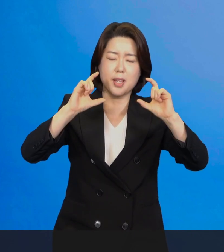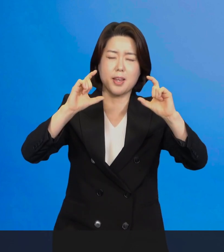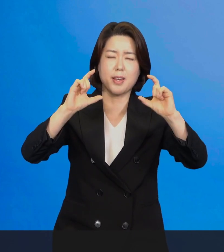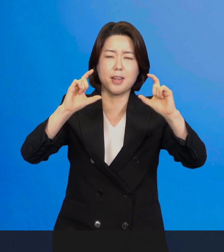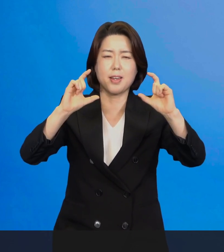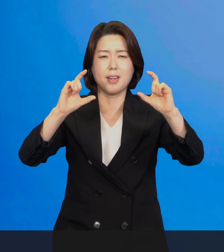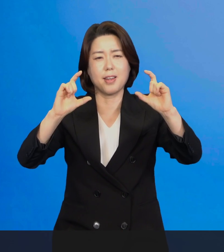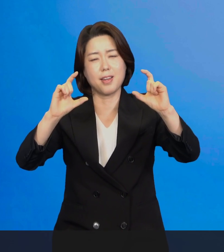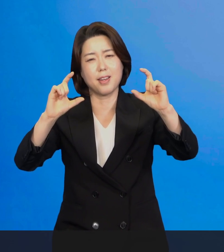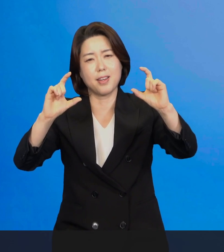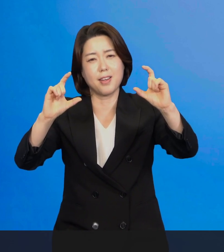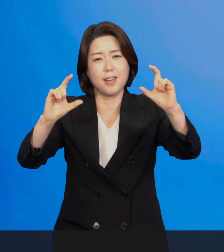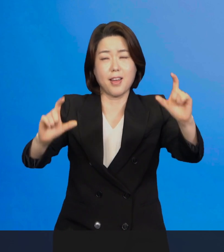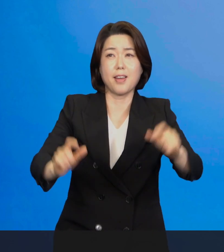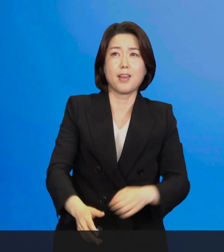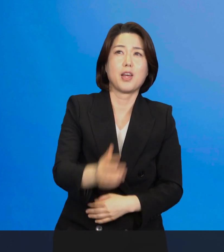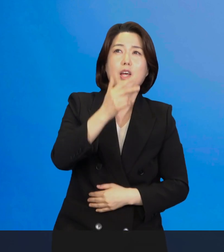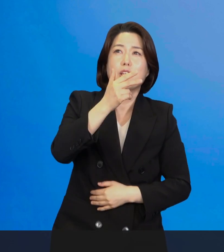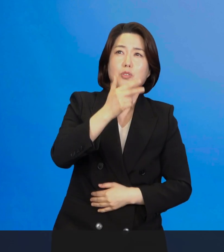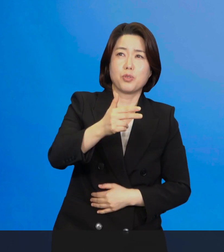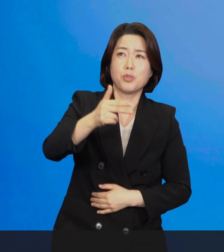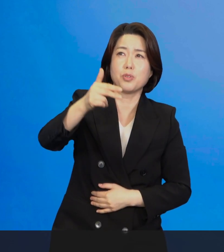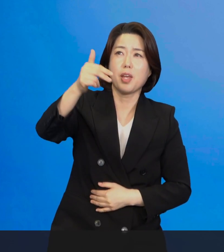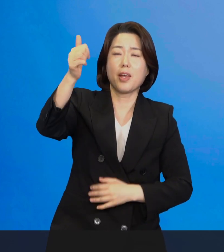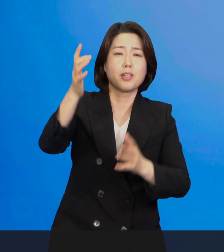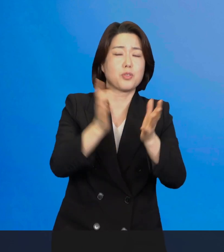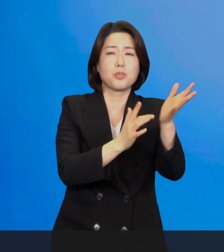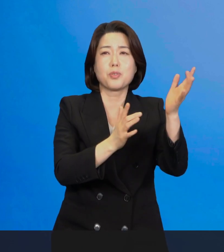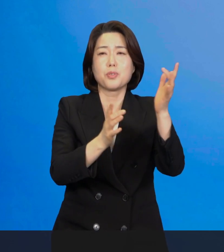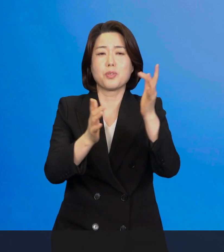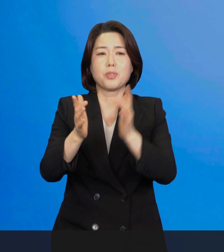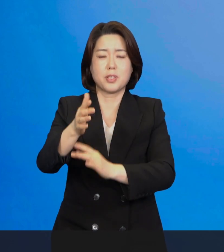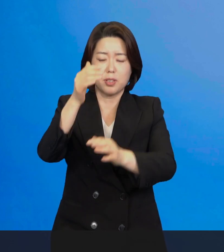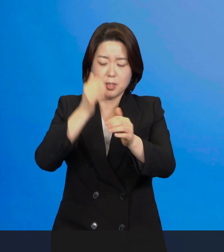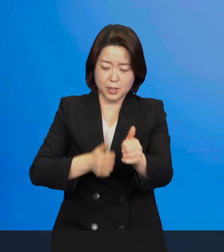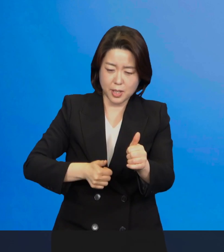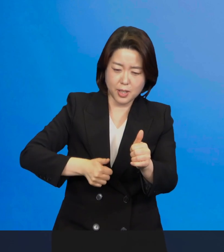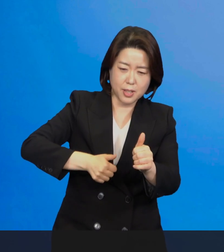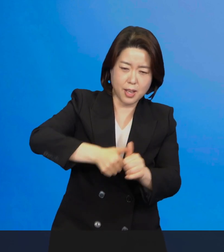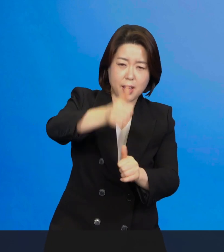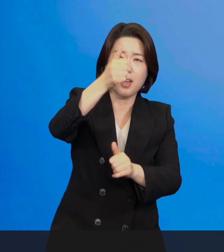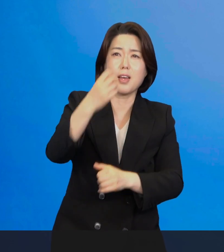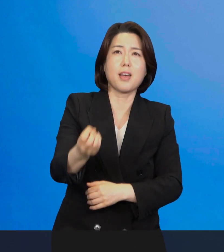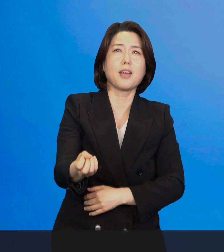무너졌도다. 주 예수 승리하셨네. 주 예수